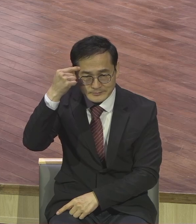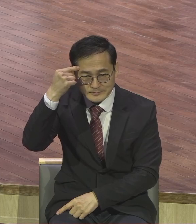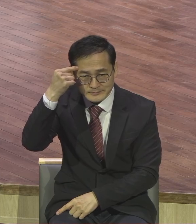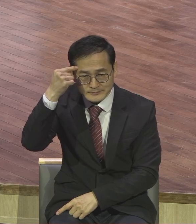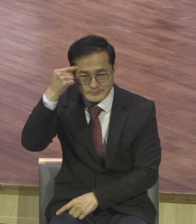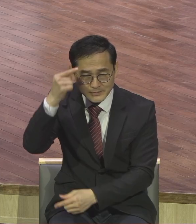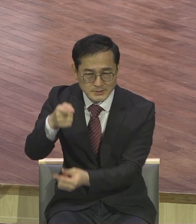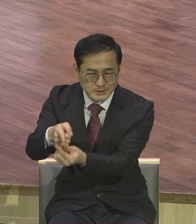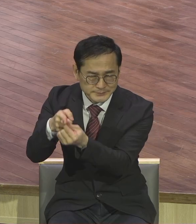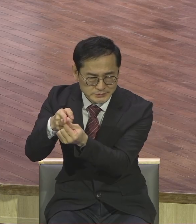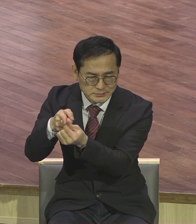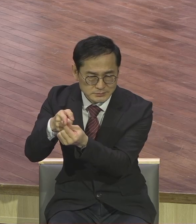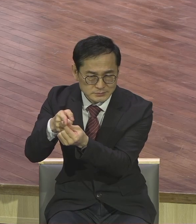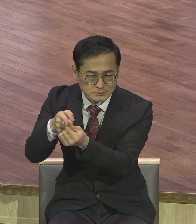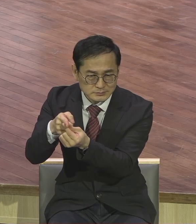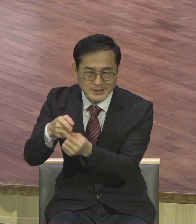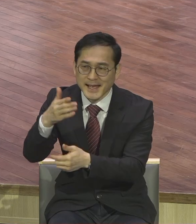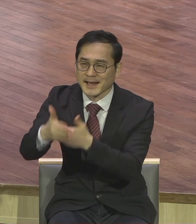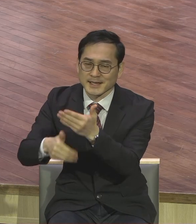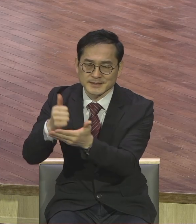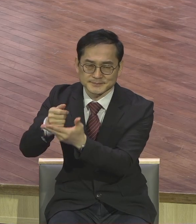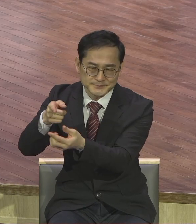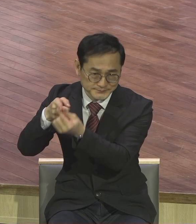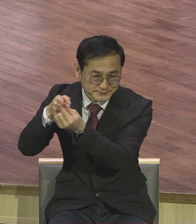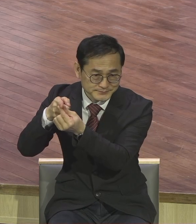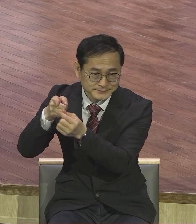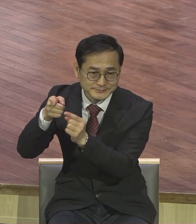뭐든지 하나님 첫째가 돼야 돼요.